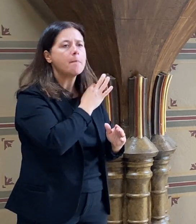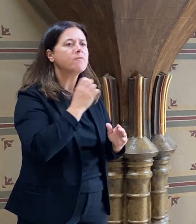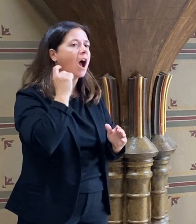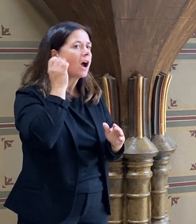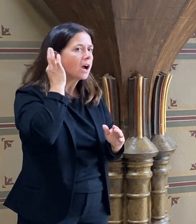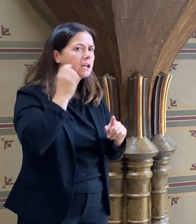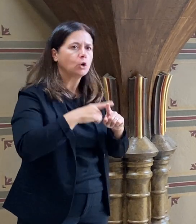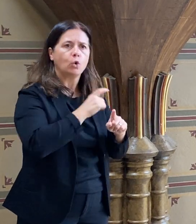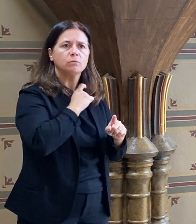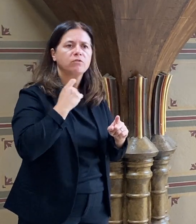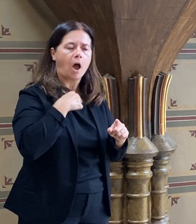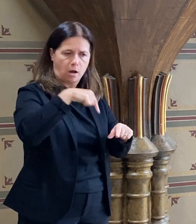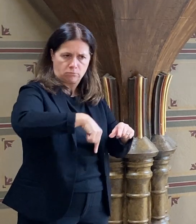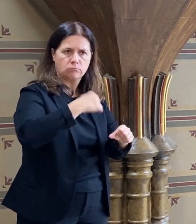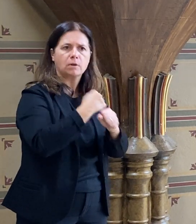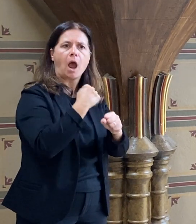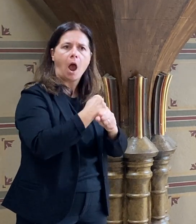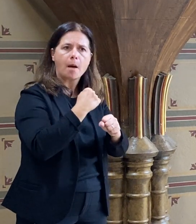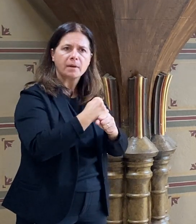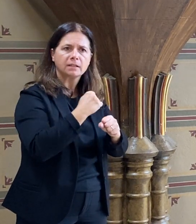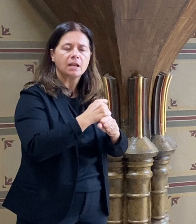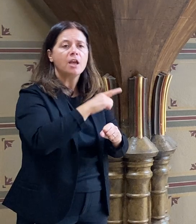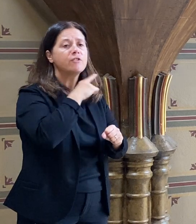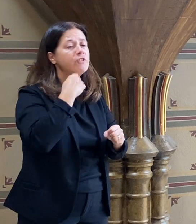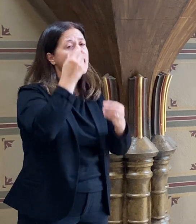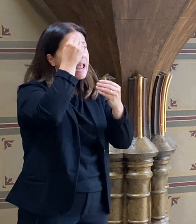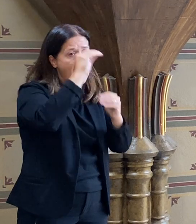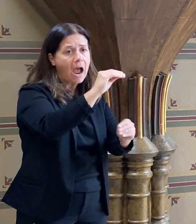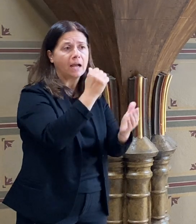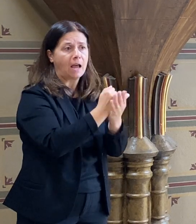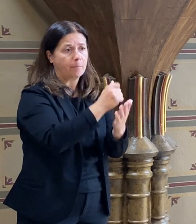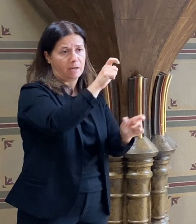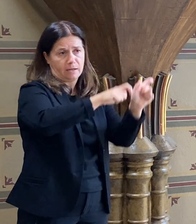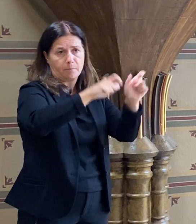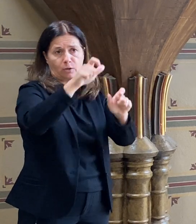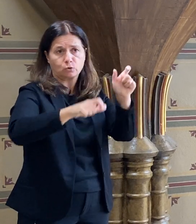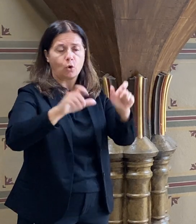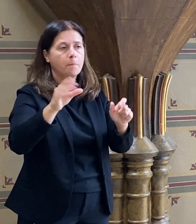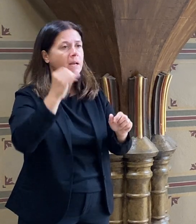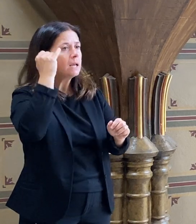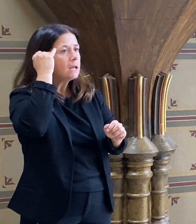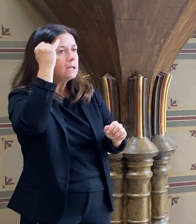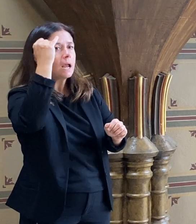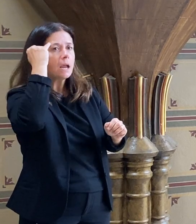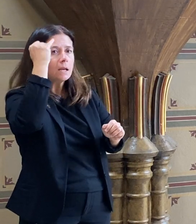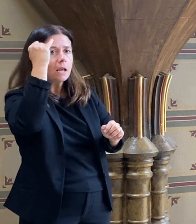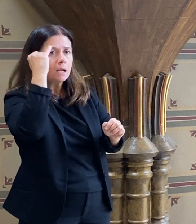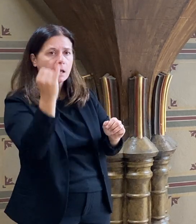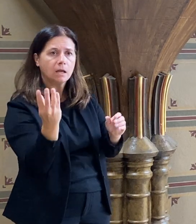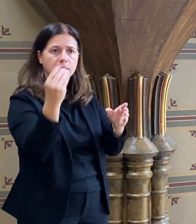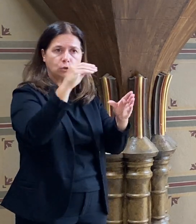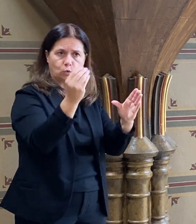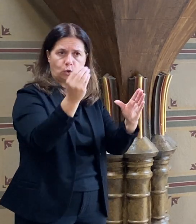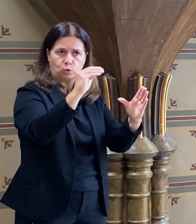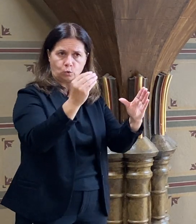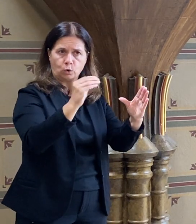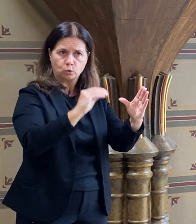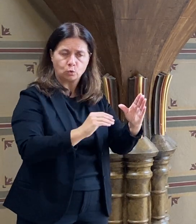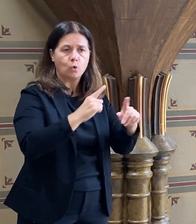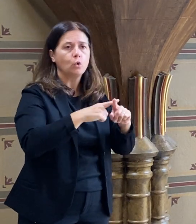haben hier gewirkt. Viele Ehrenamtliche haben sich mit ihren Ideen eingebracht.